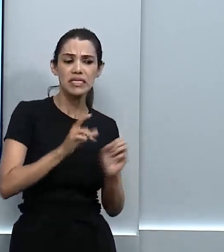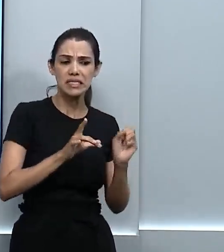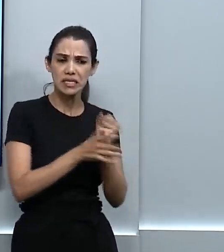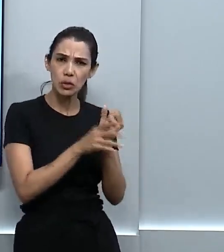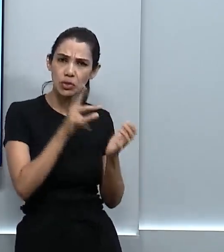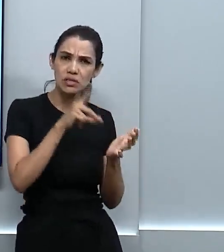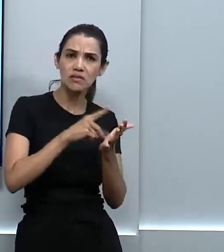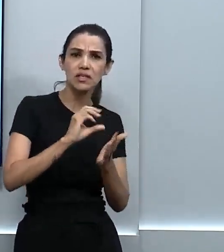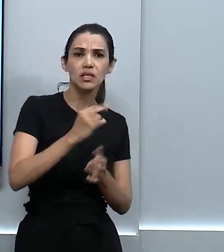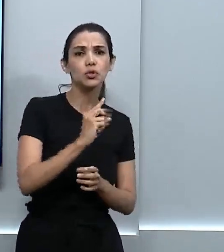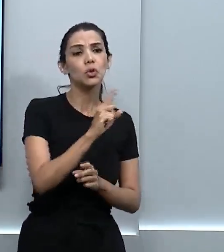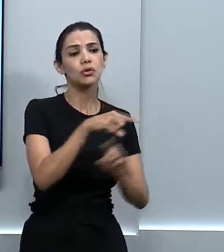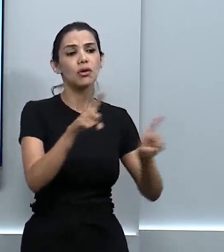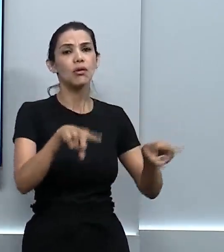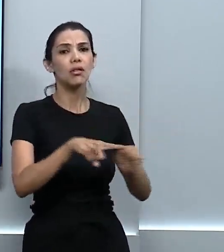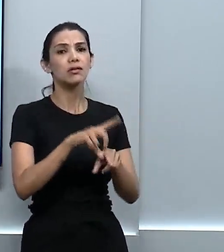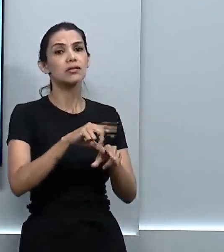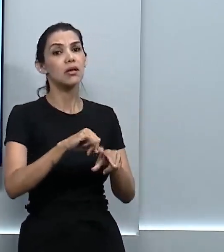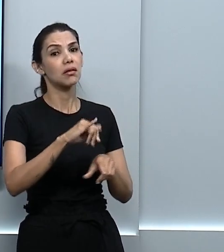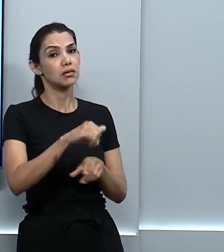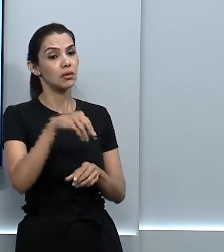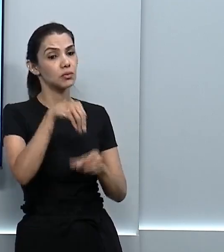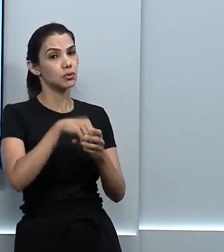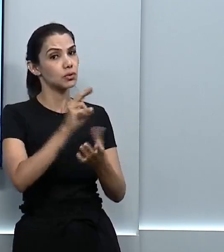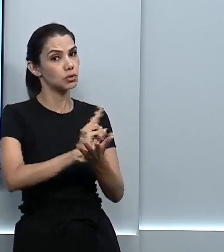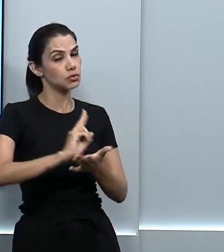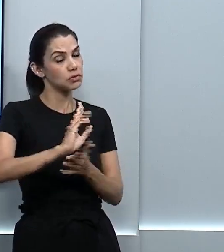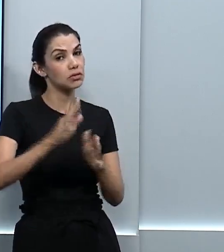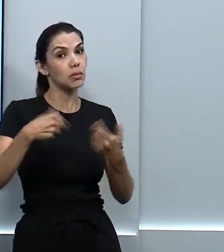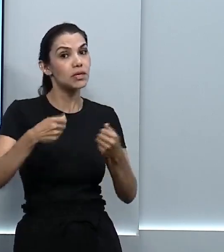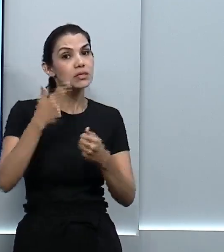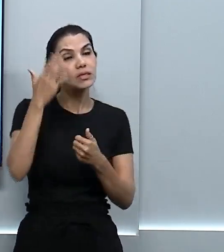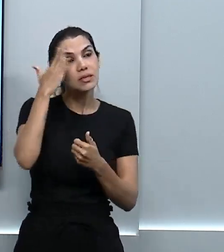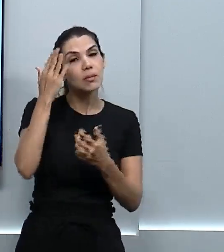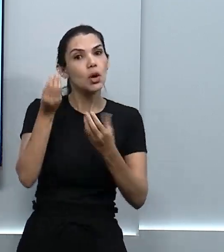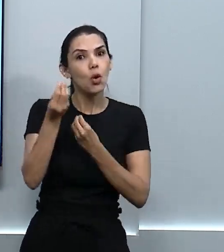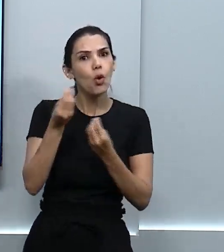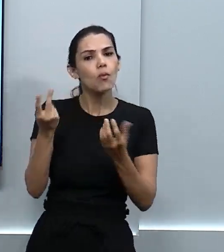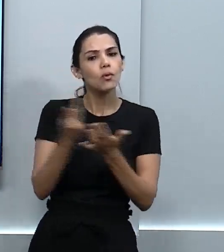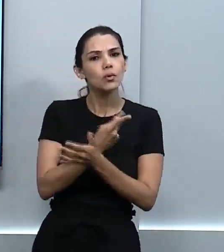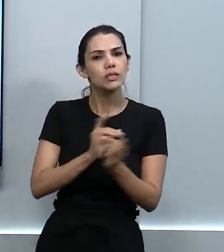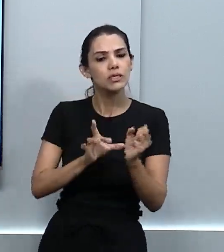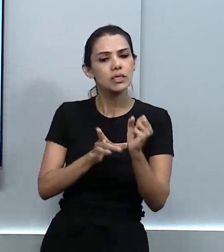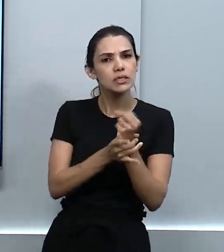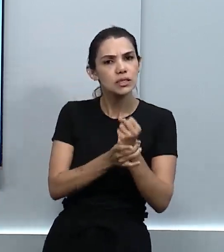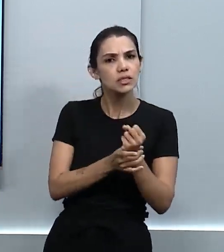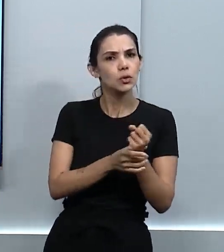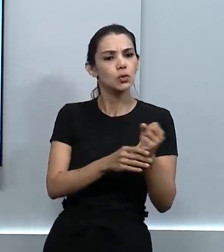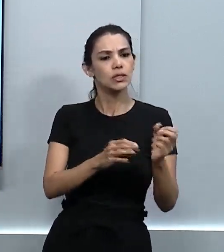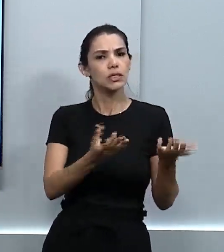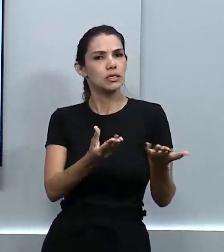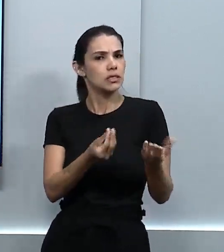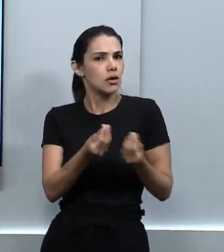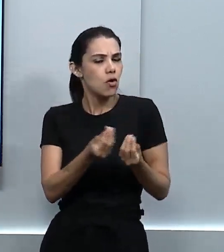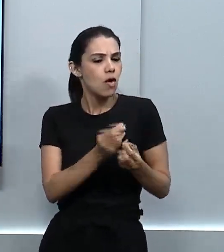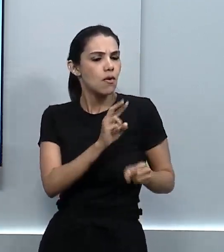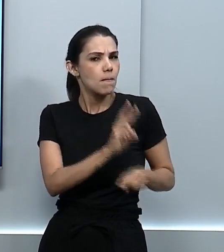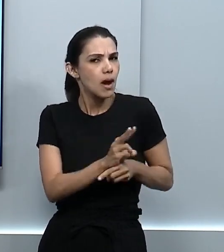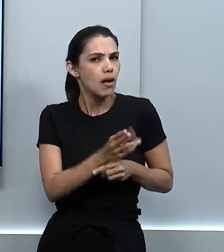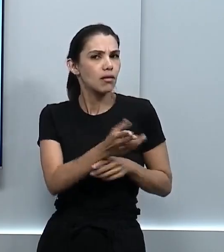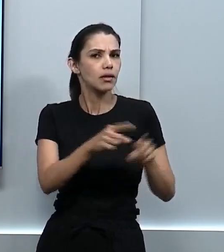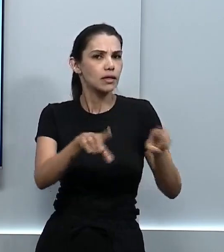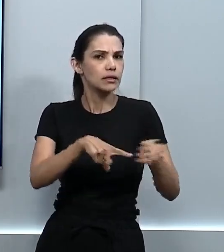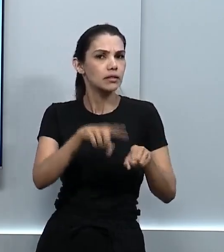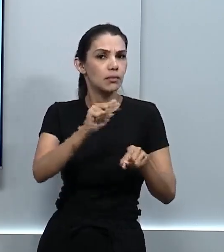científico brasileiro. Por isso, preciso discutir como funciona a segurança desses laboratórios de pesquisa e também